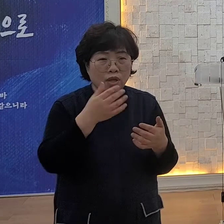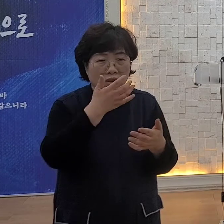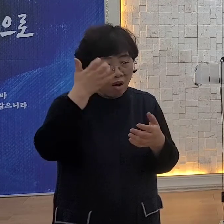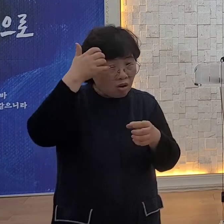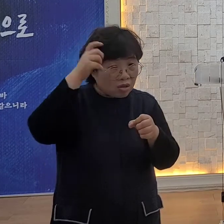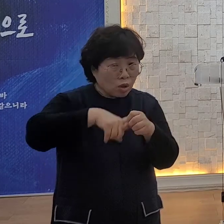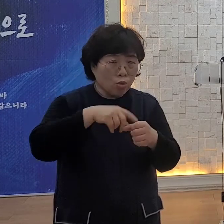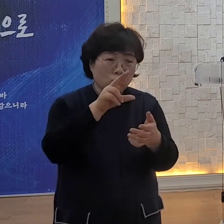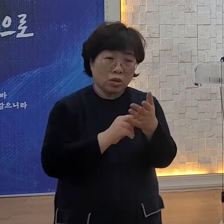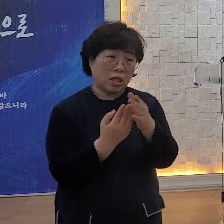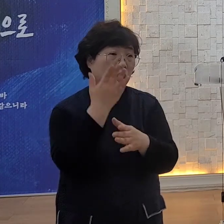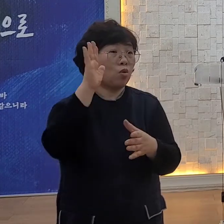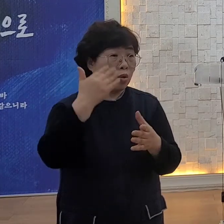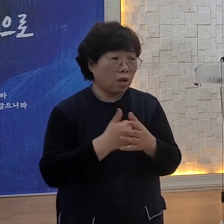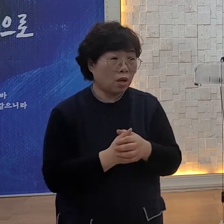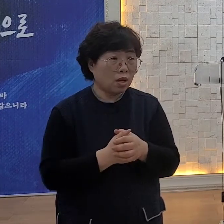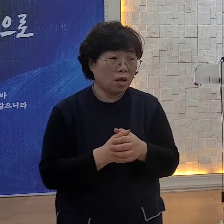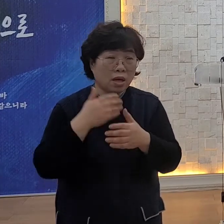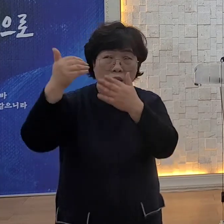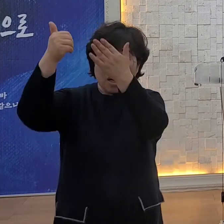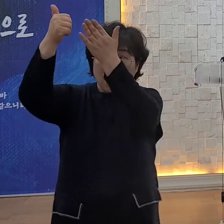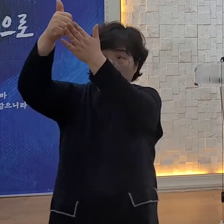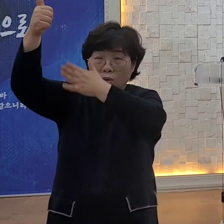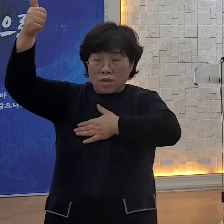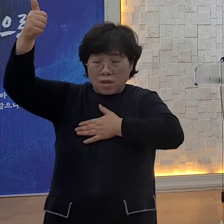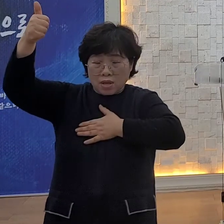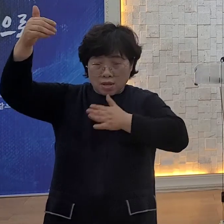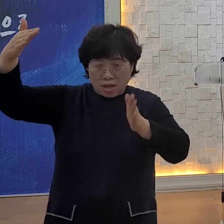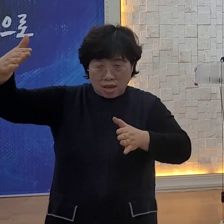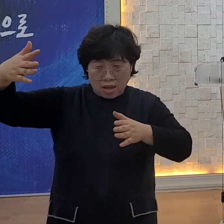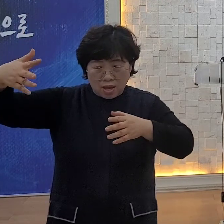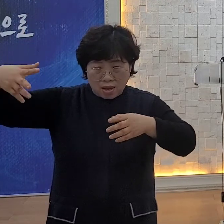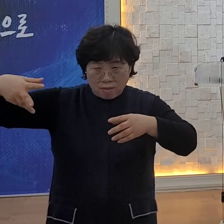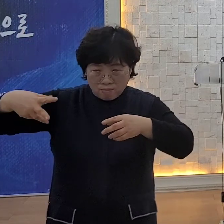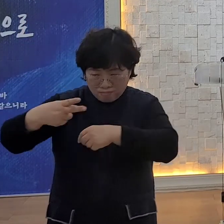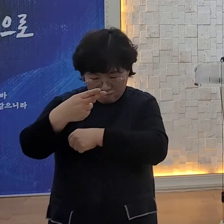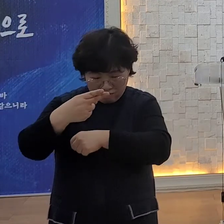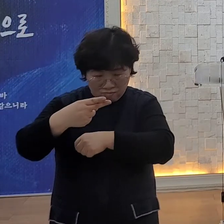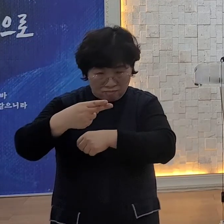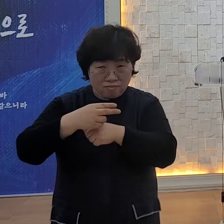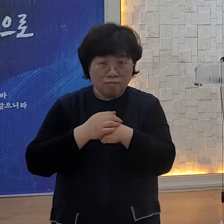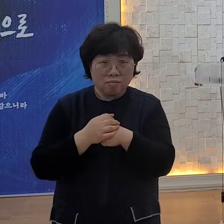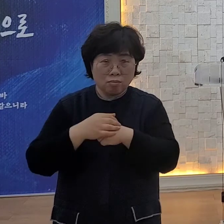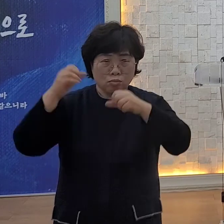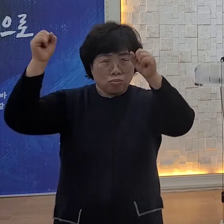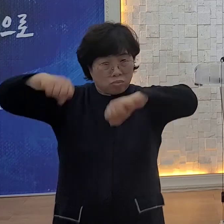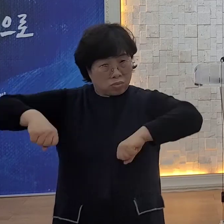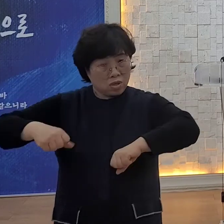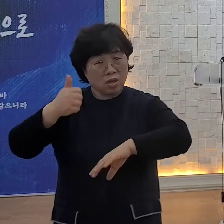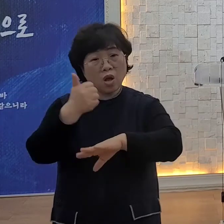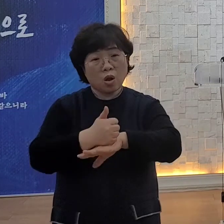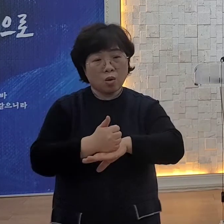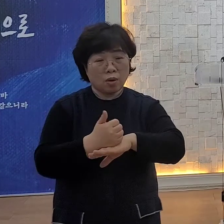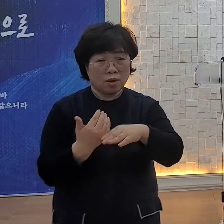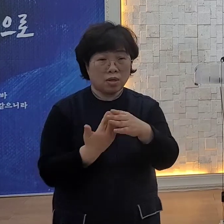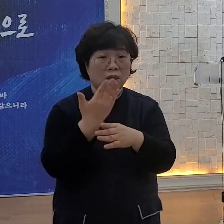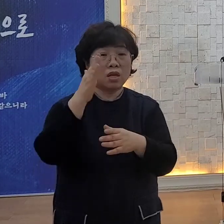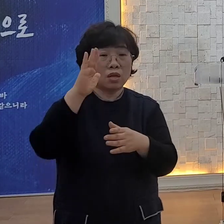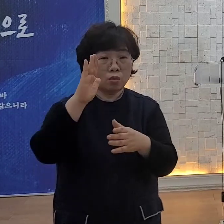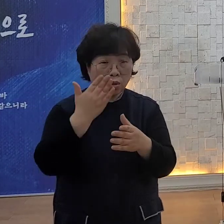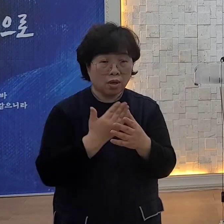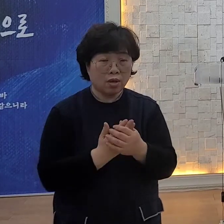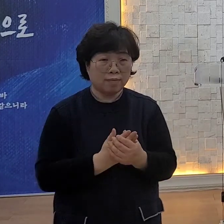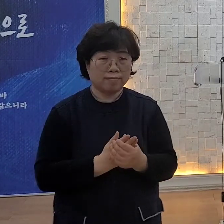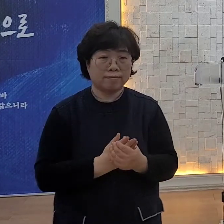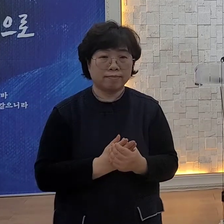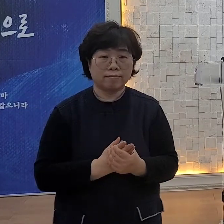있고 내가 하나님과 나 사이에 이 관계가 깨어지는 무너지는 그런 결과가 된다. 이게 바로 오늘